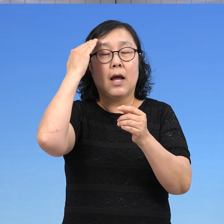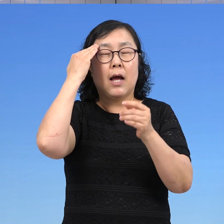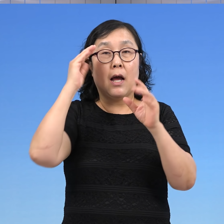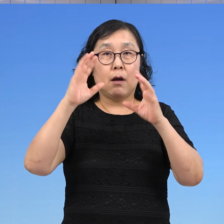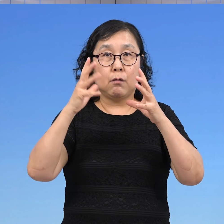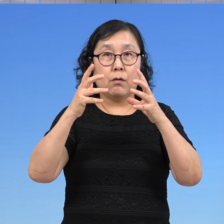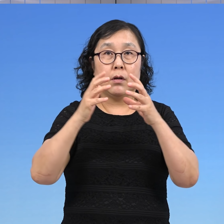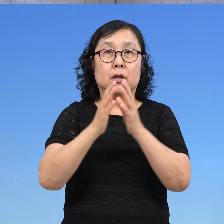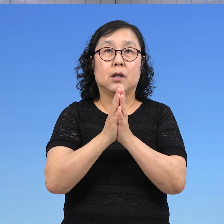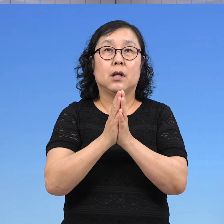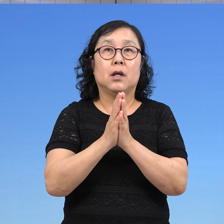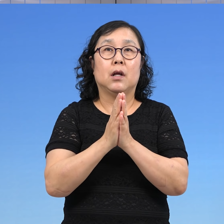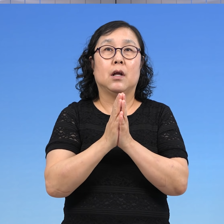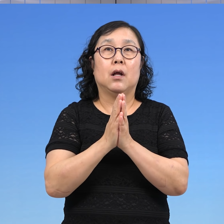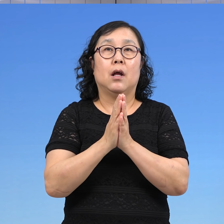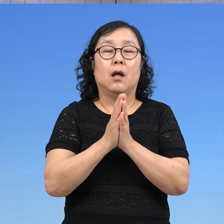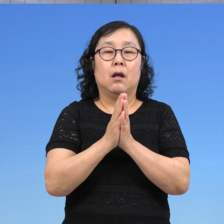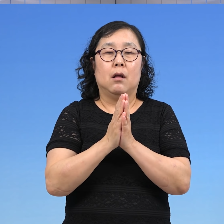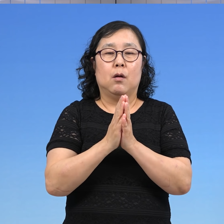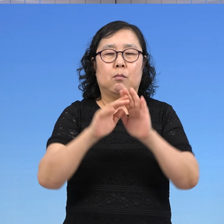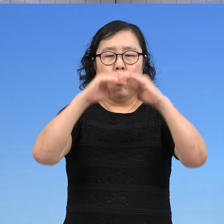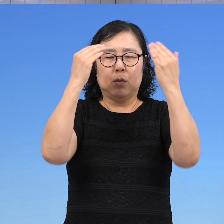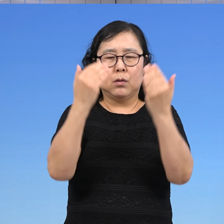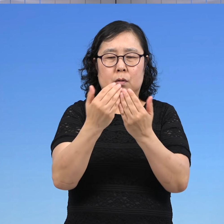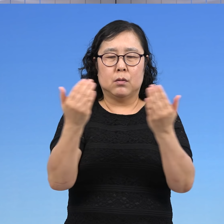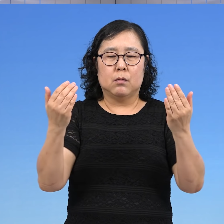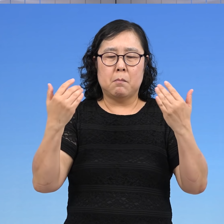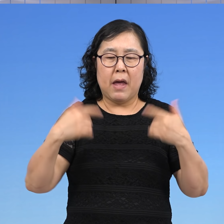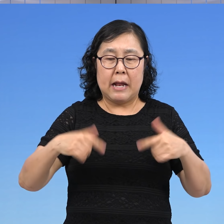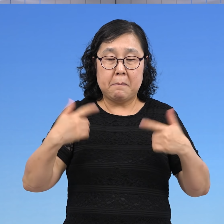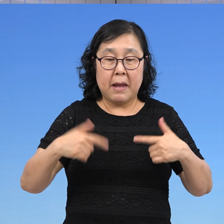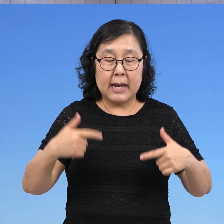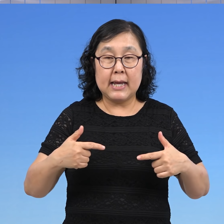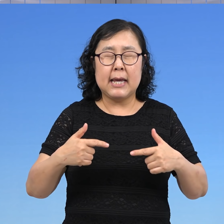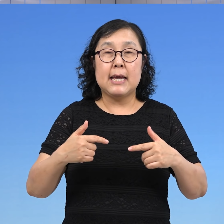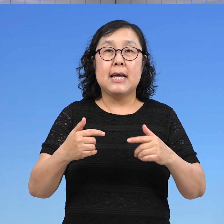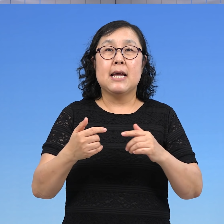뭐냐 대한민국을 보니까 1 이상의 사막화